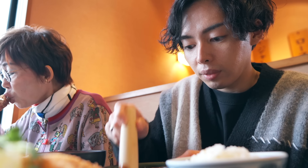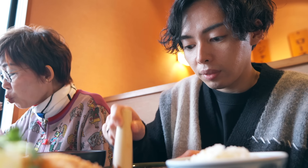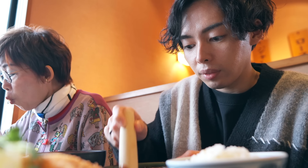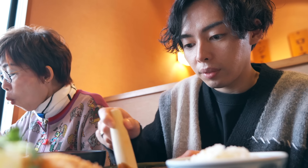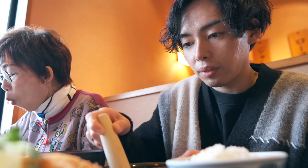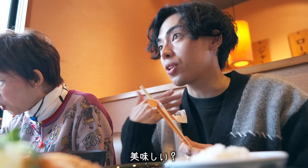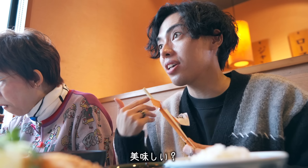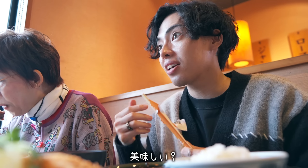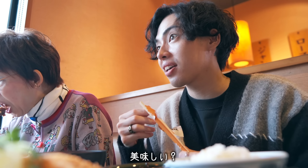味しい？